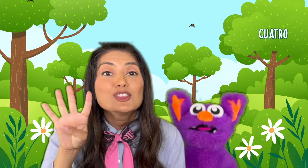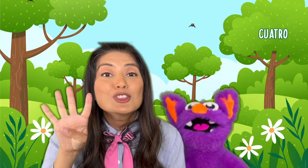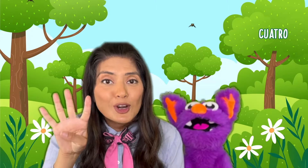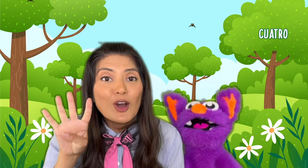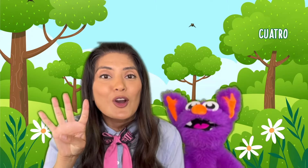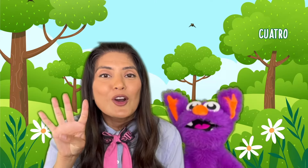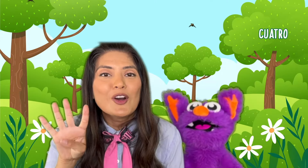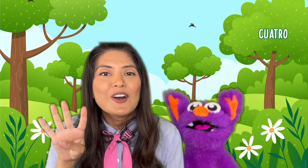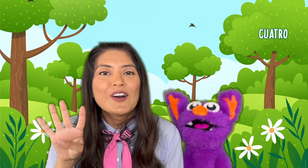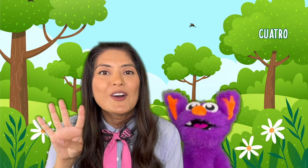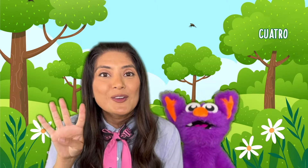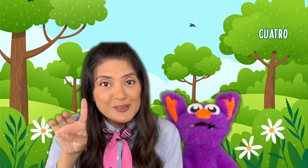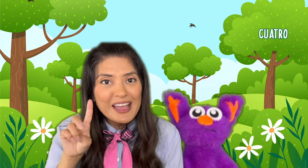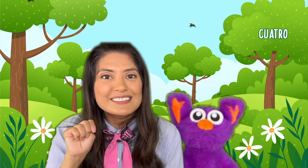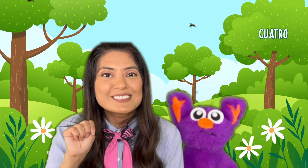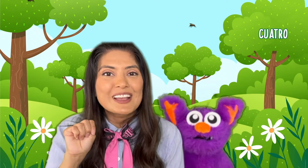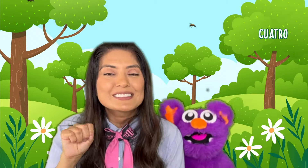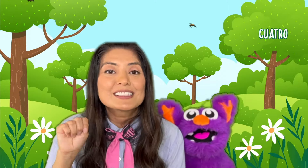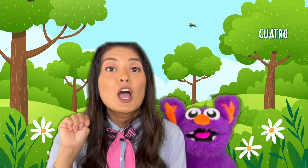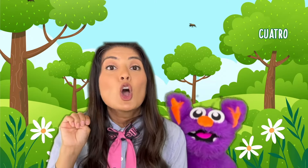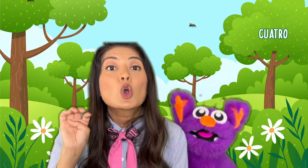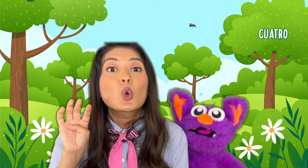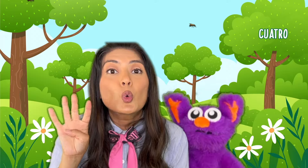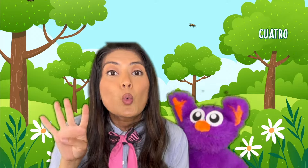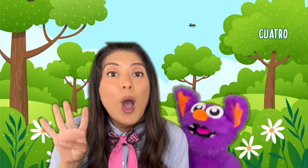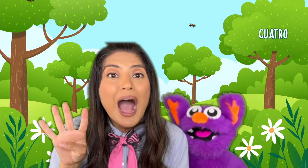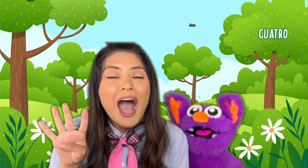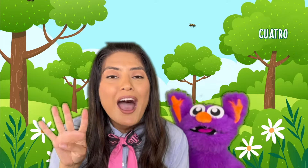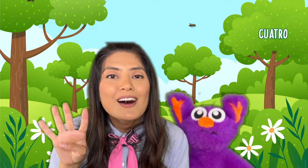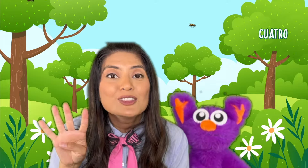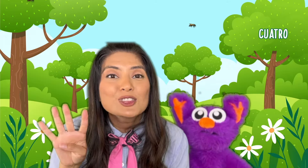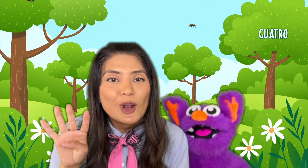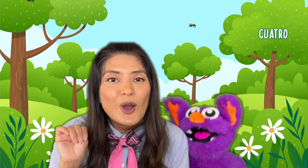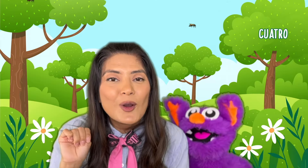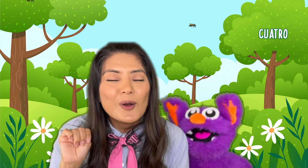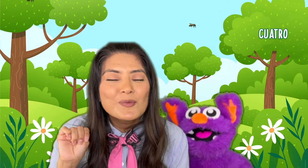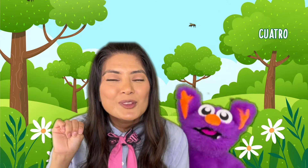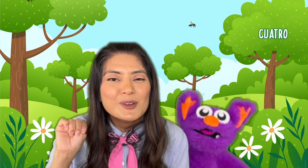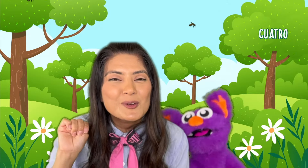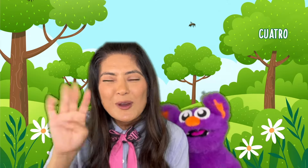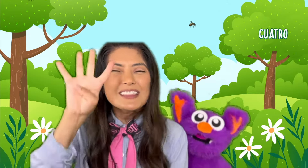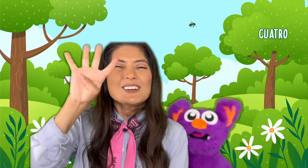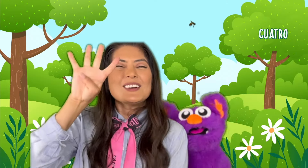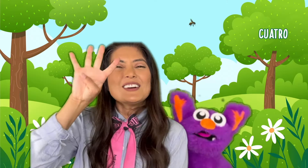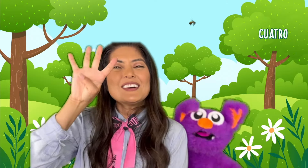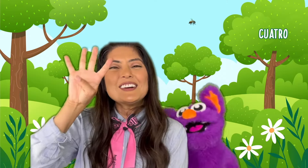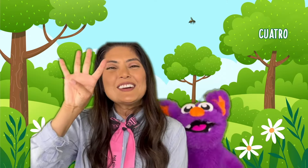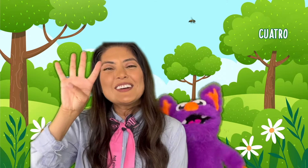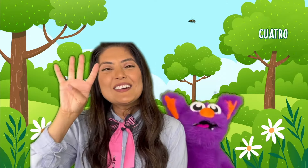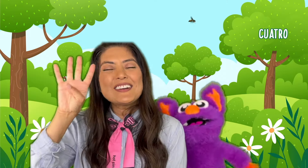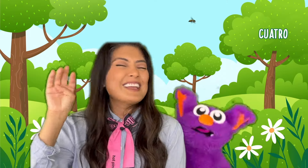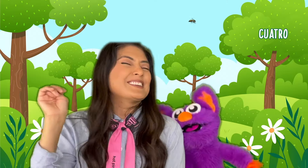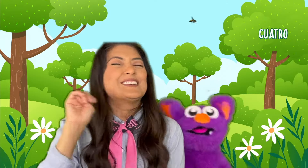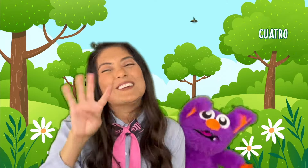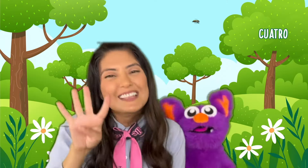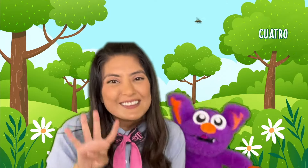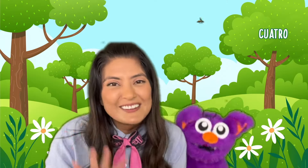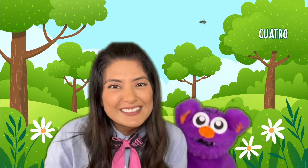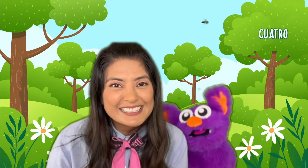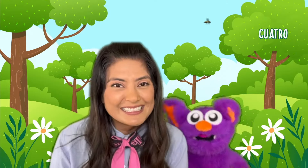¡Cuatro! Una vez más. ¡Cuatro! ¡Cuatro! ¡Cuatro! ¡Hay cuatro